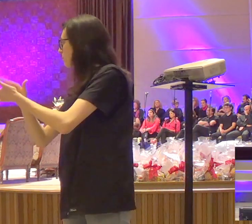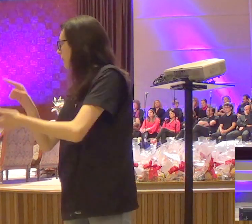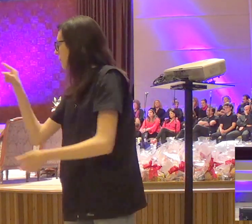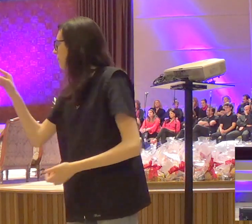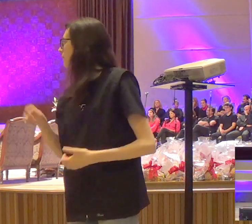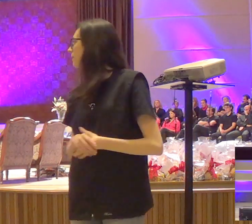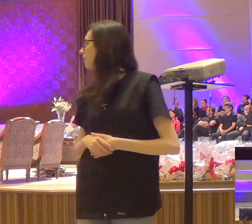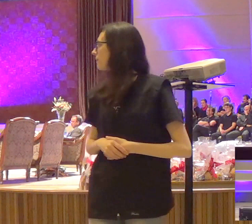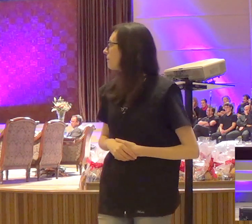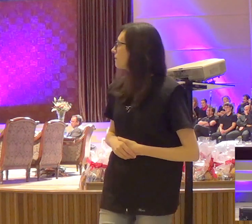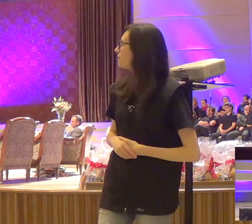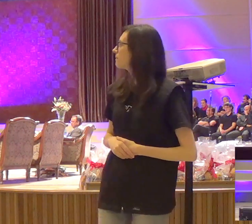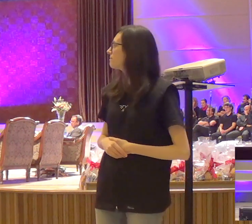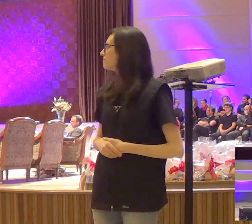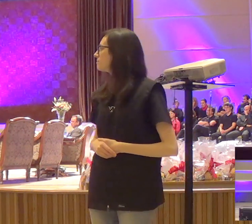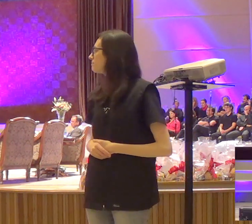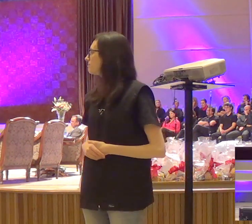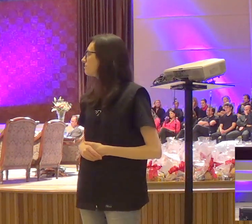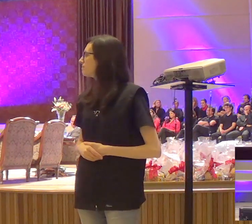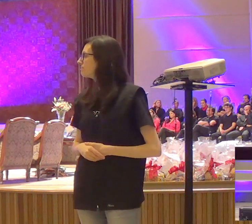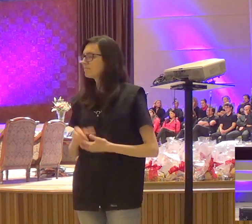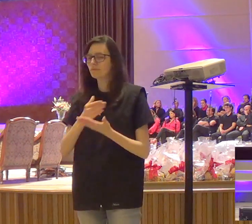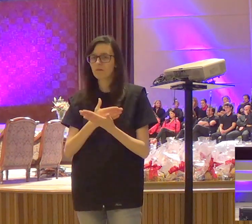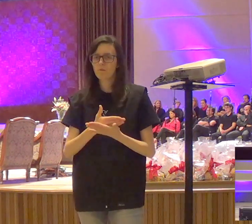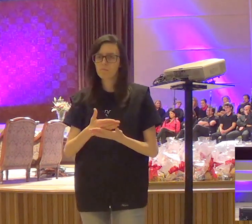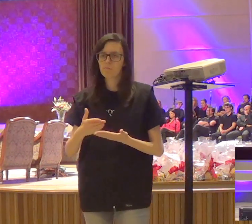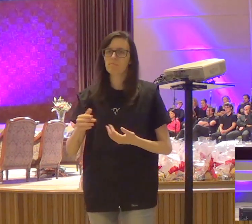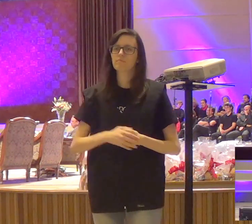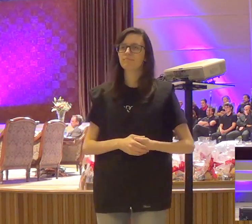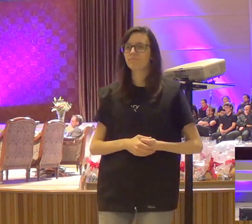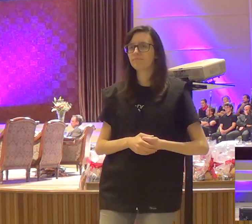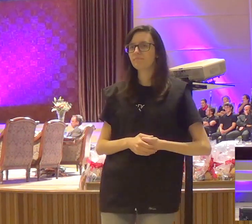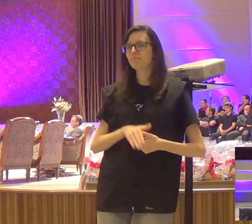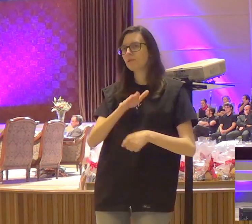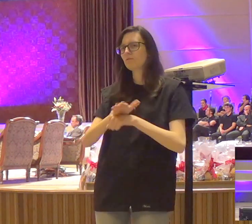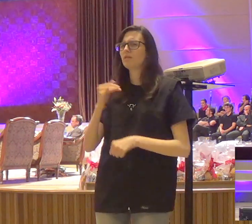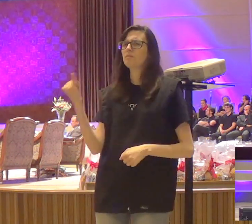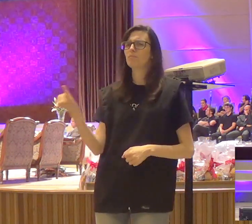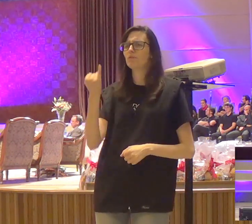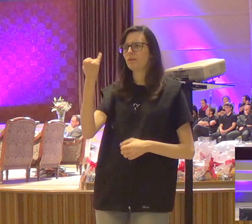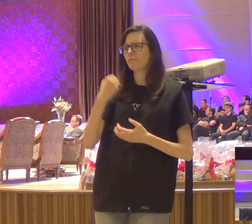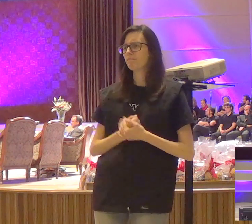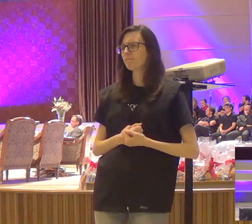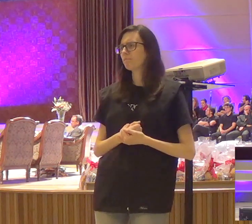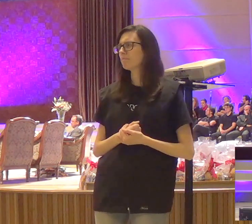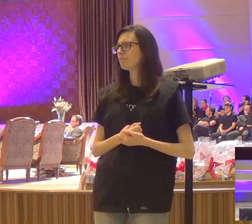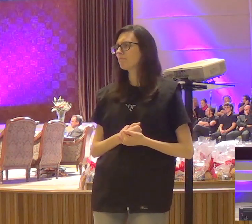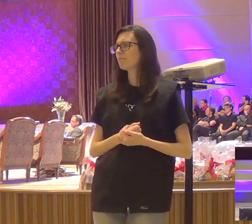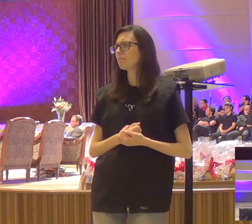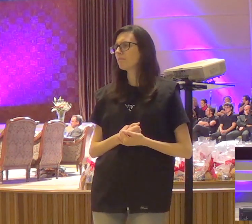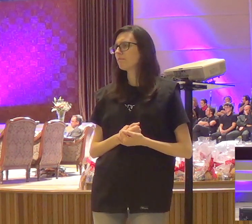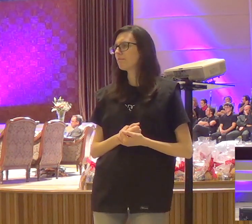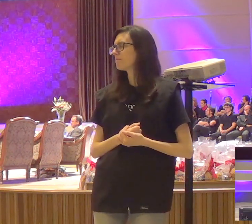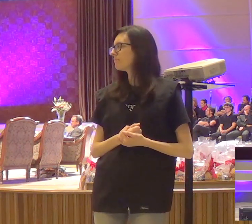our 100 and to put it in the box. Para iniciar essa doação tão importante para nós. And if you feel called